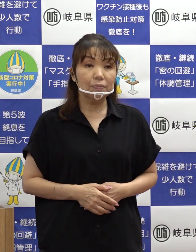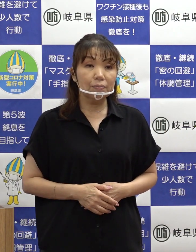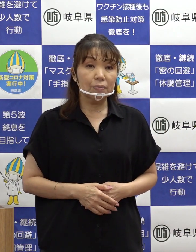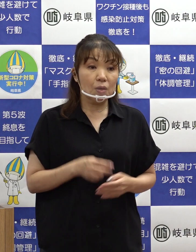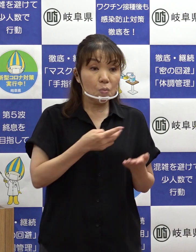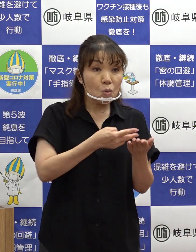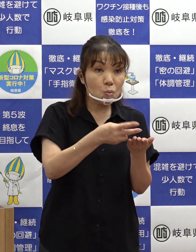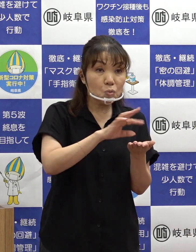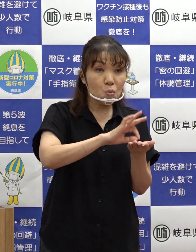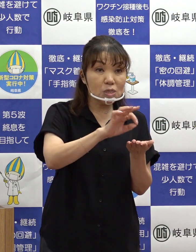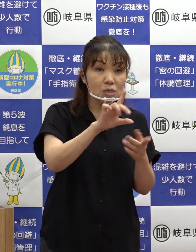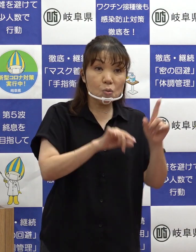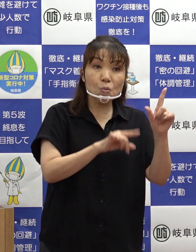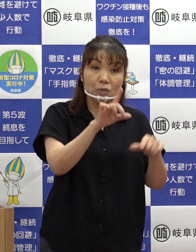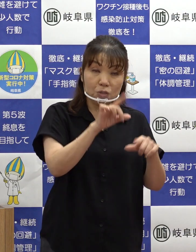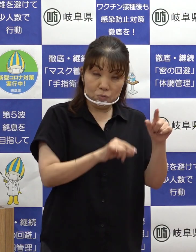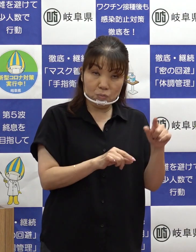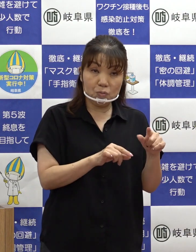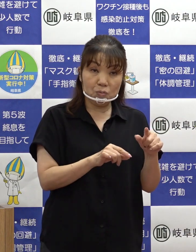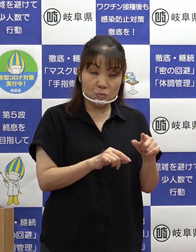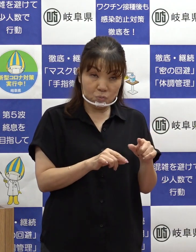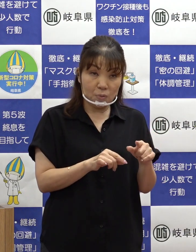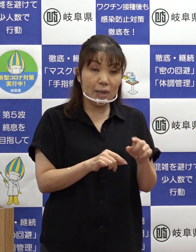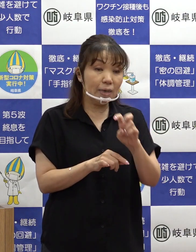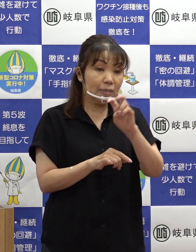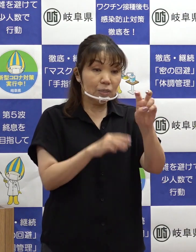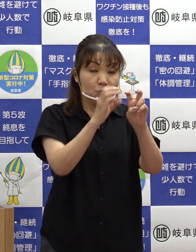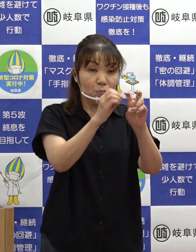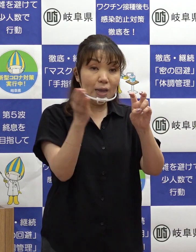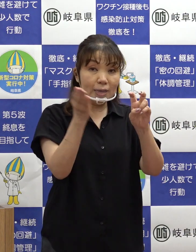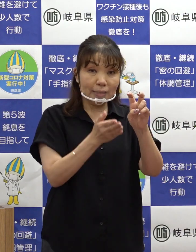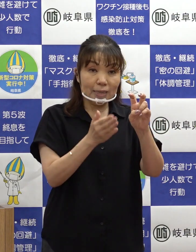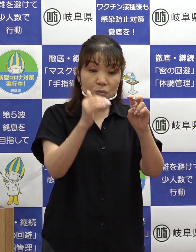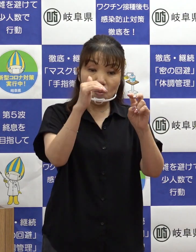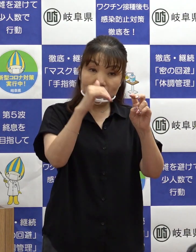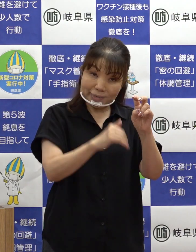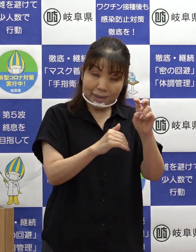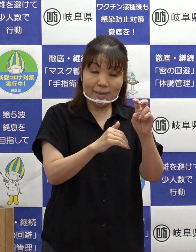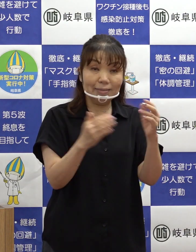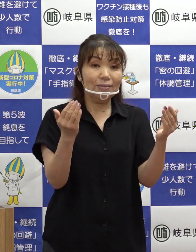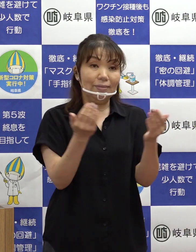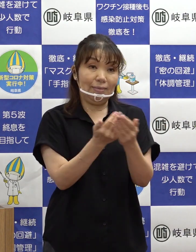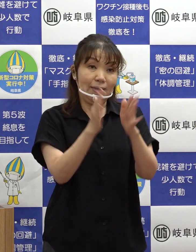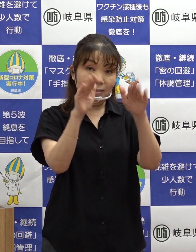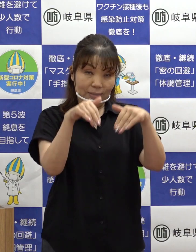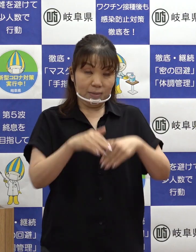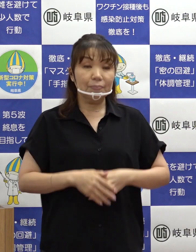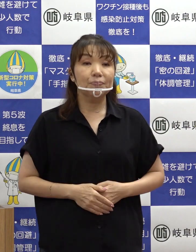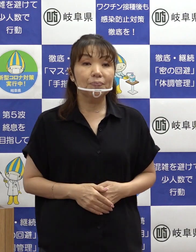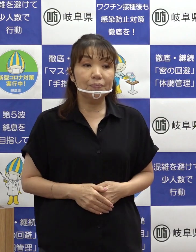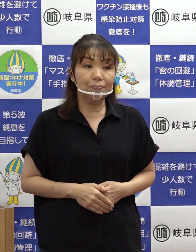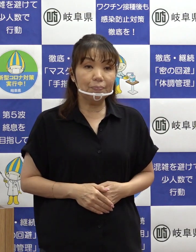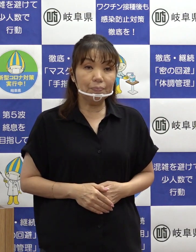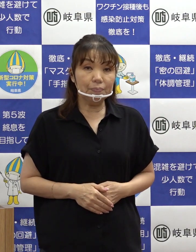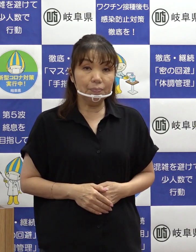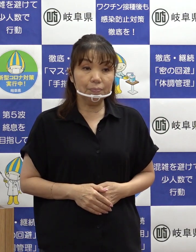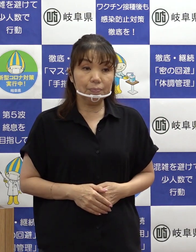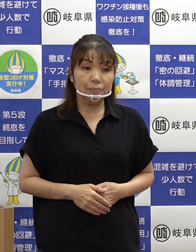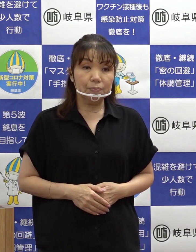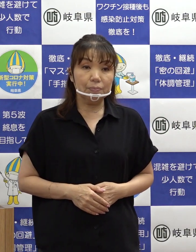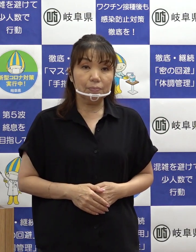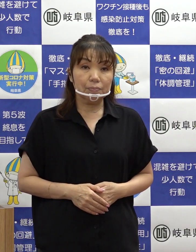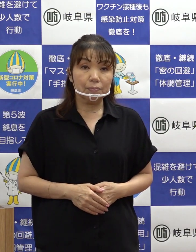病床使用率も2割を 20% を切ってステージ2にあるということでござい